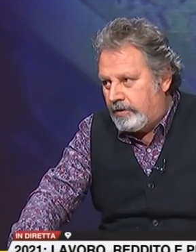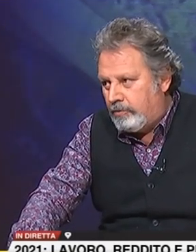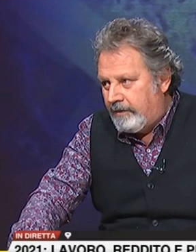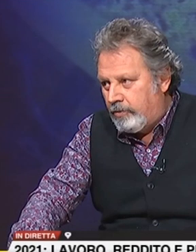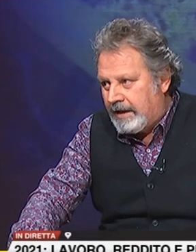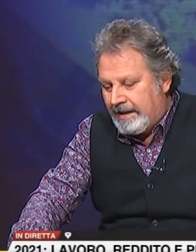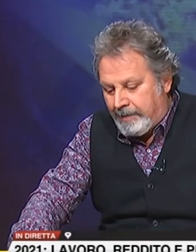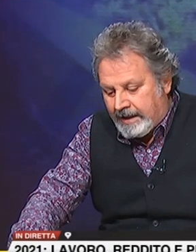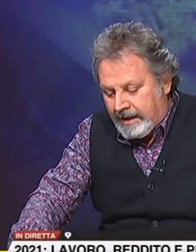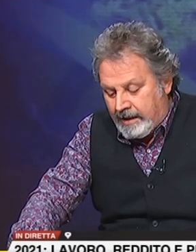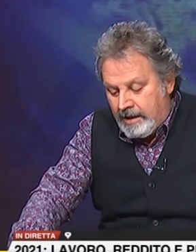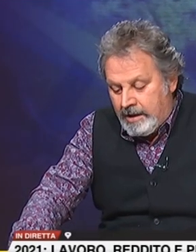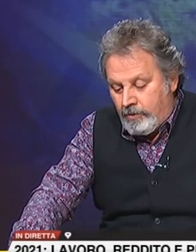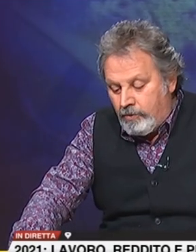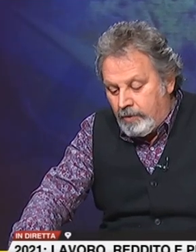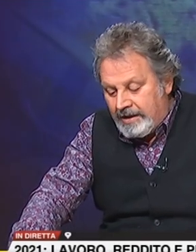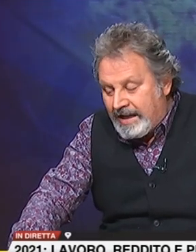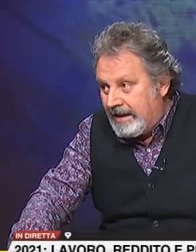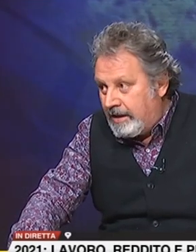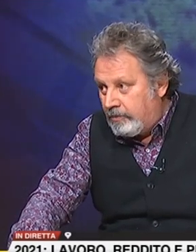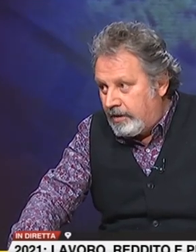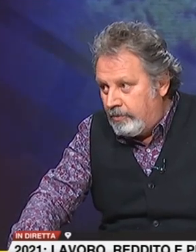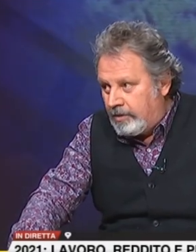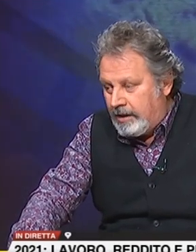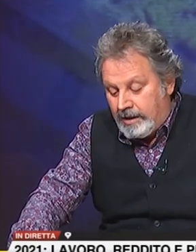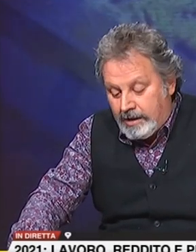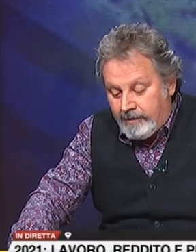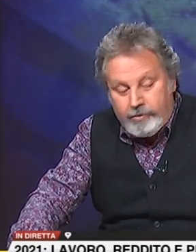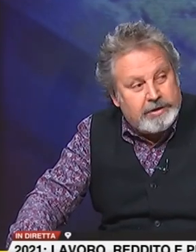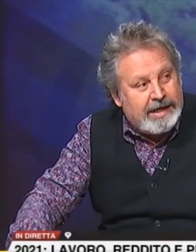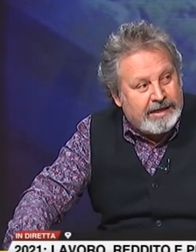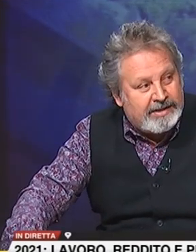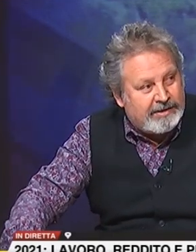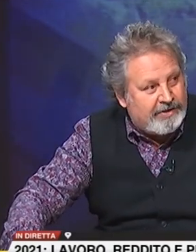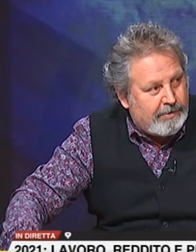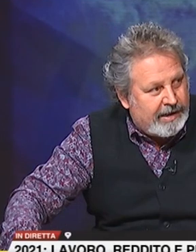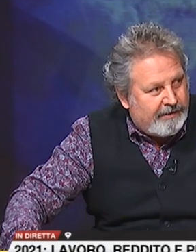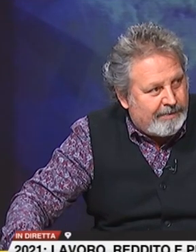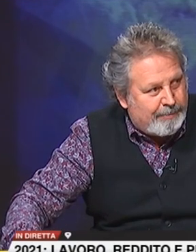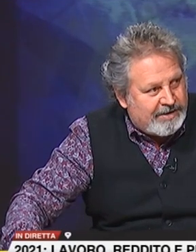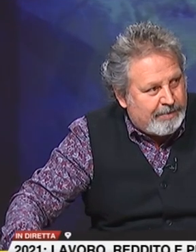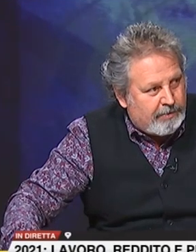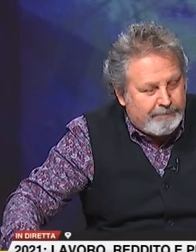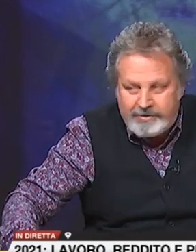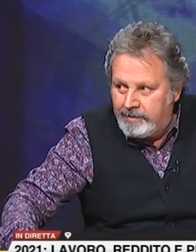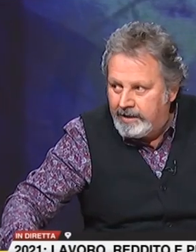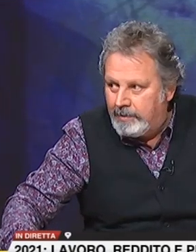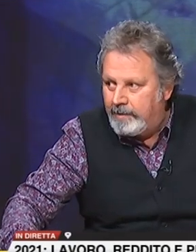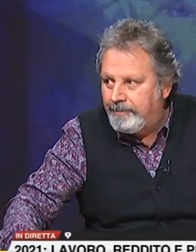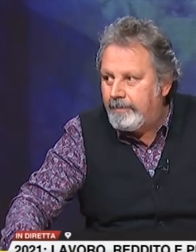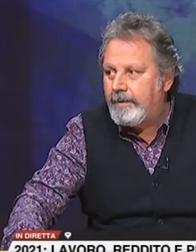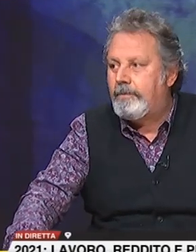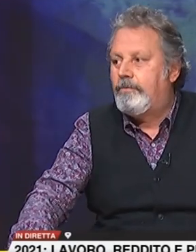dei contributi volontari, perché con 15 anni di contributi volontari a 65 anni avrebbe percepito la pensione